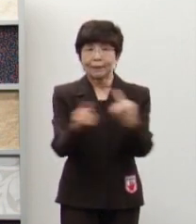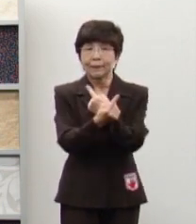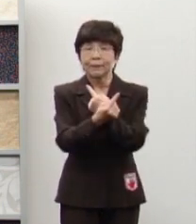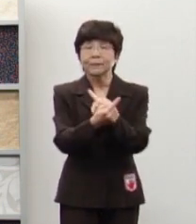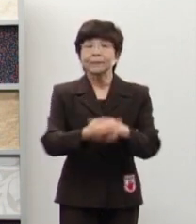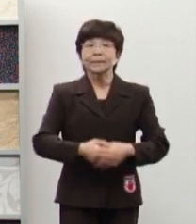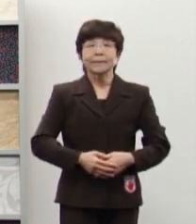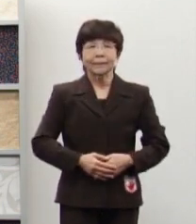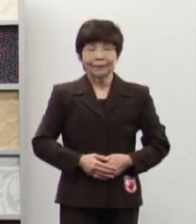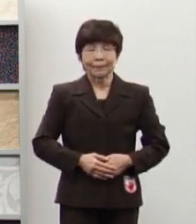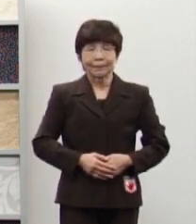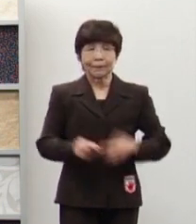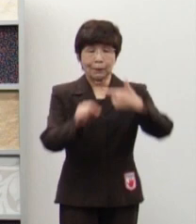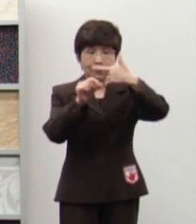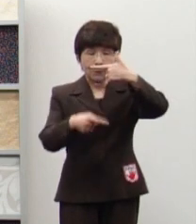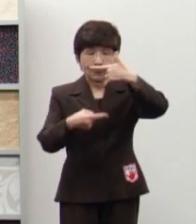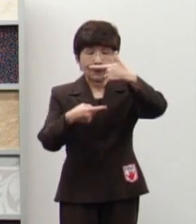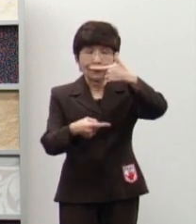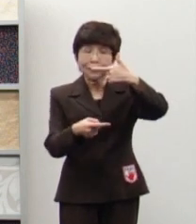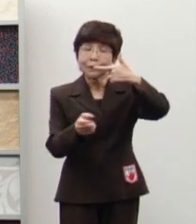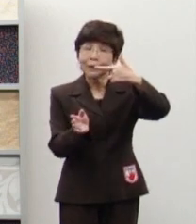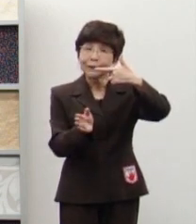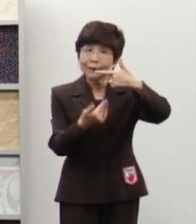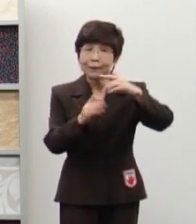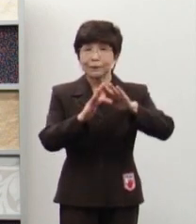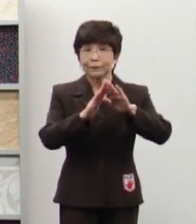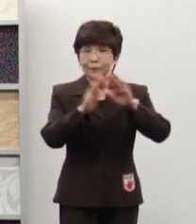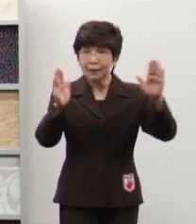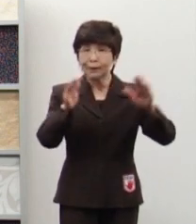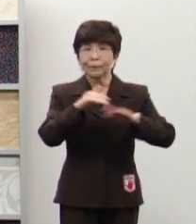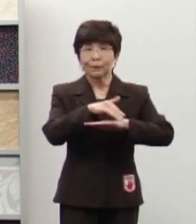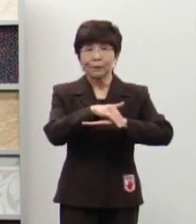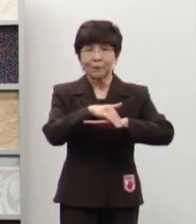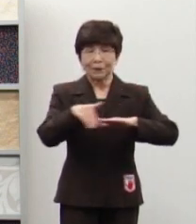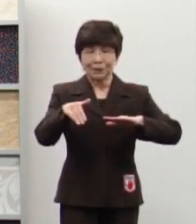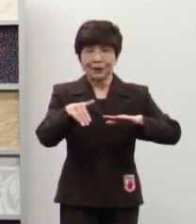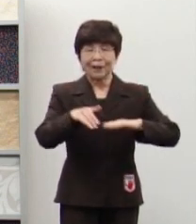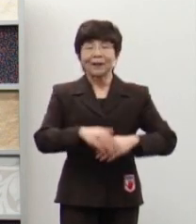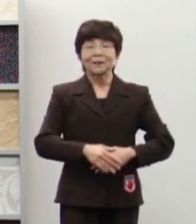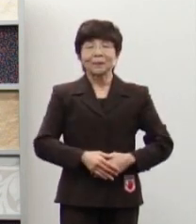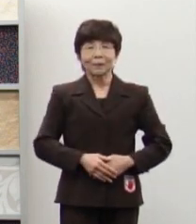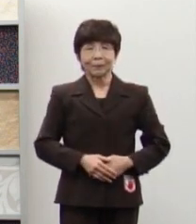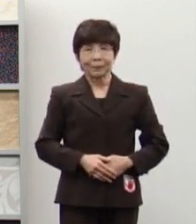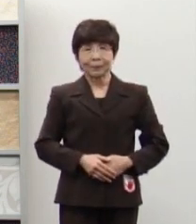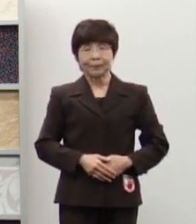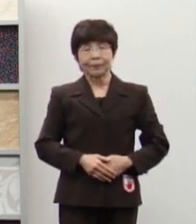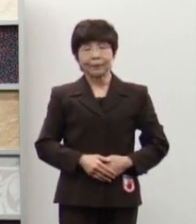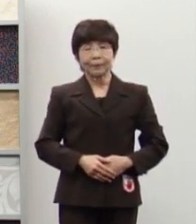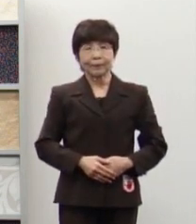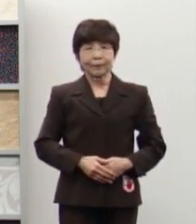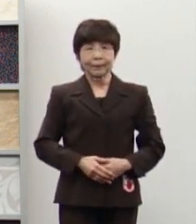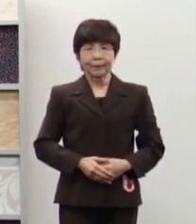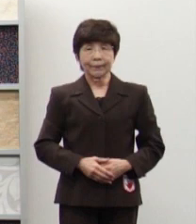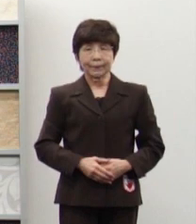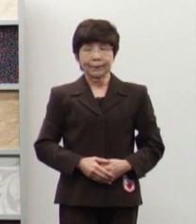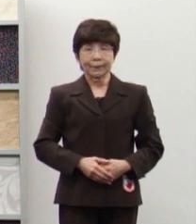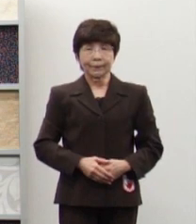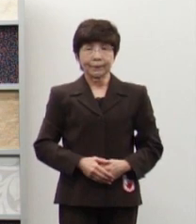これらはいずれも来月1日からの運用開始を予定しております。本件については以上です。